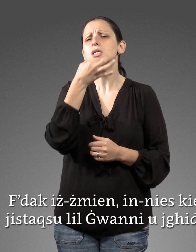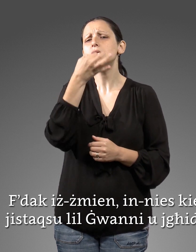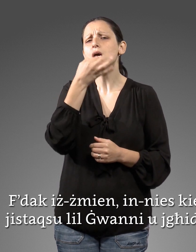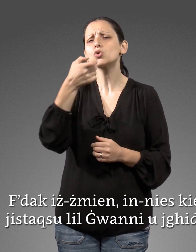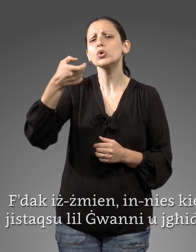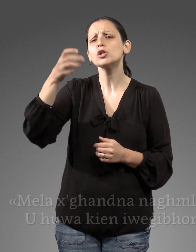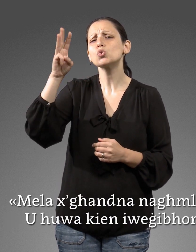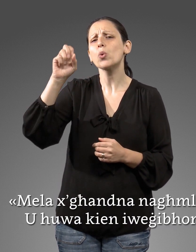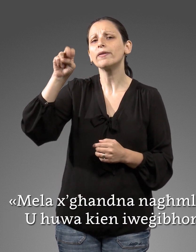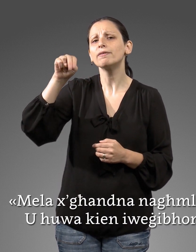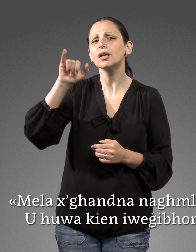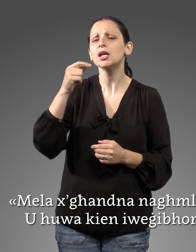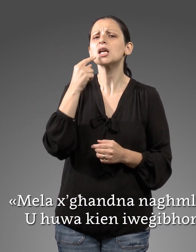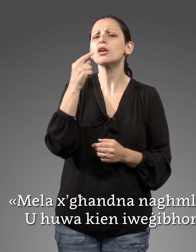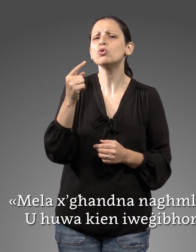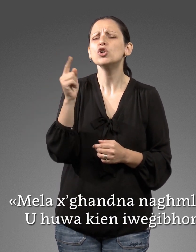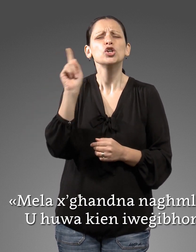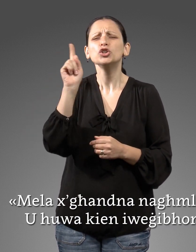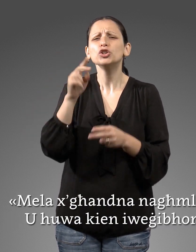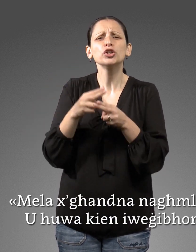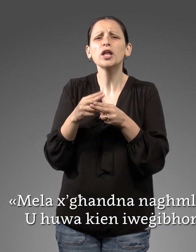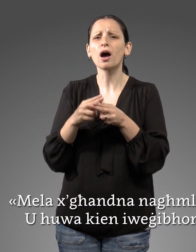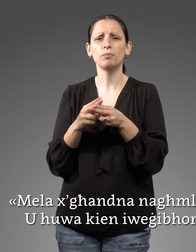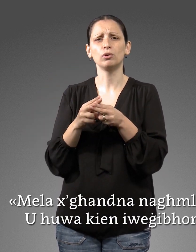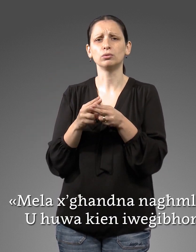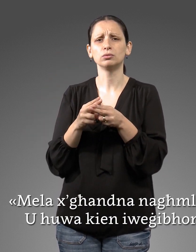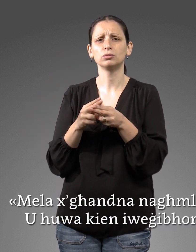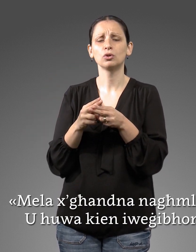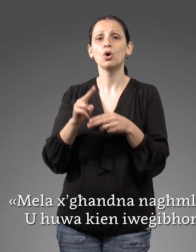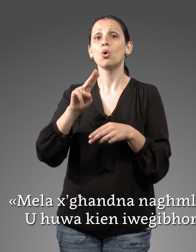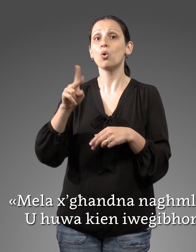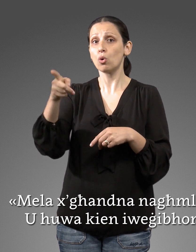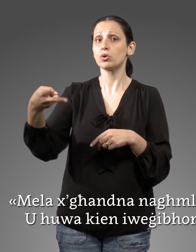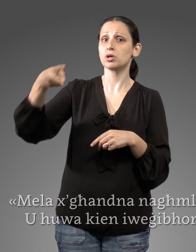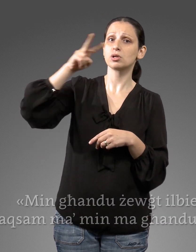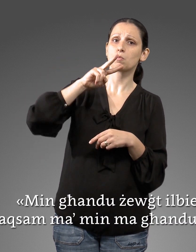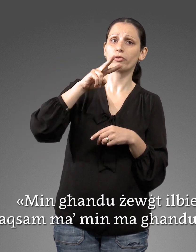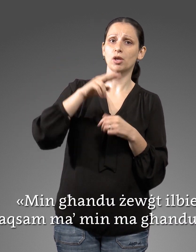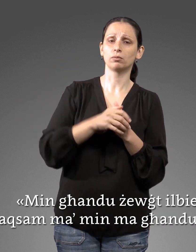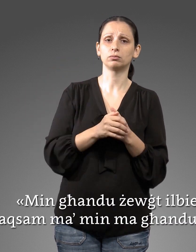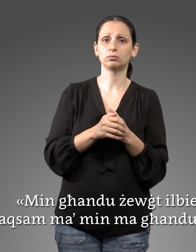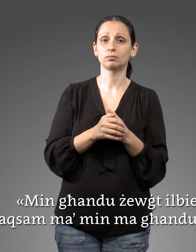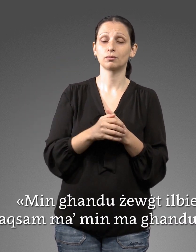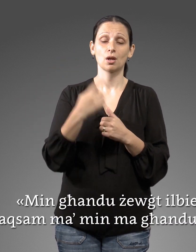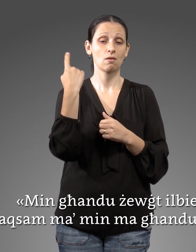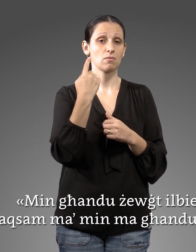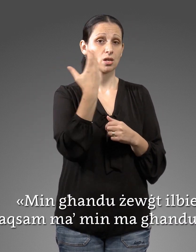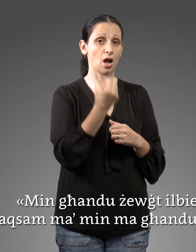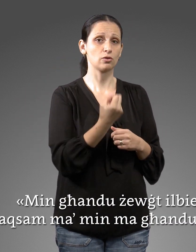U-jajdullu Me l-axan nanamlu U-wakjin u-ajġbom Min għandu zewċt il-bisi